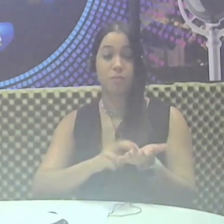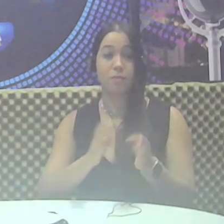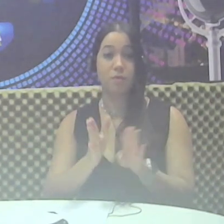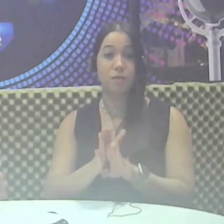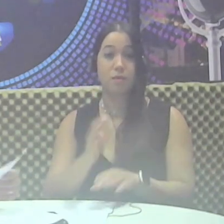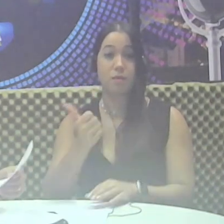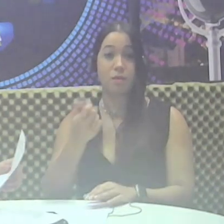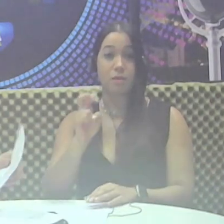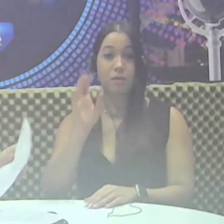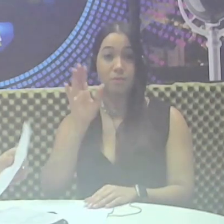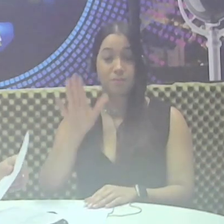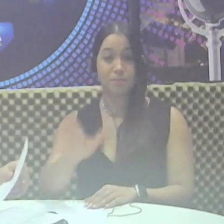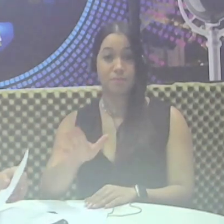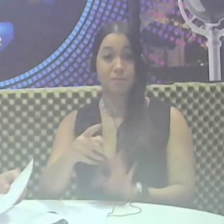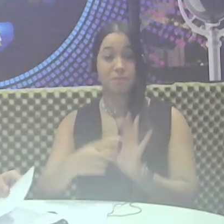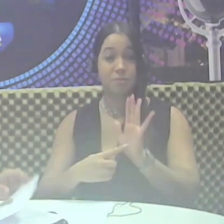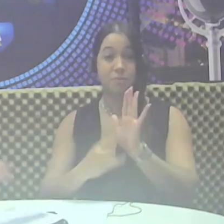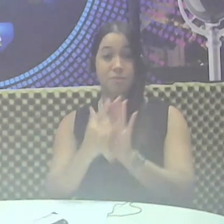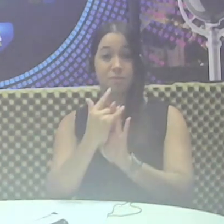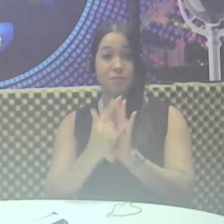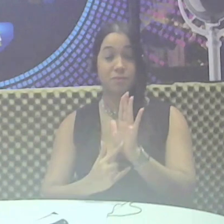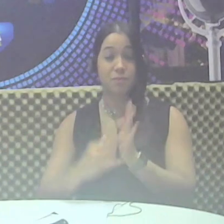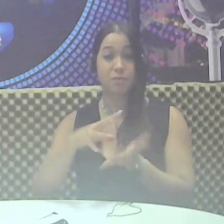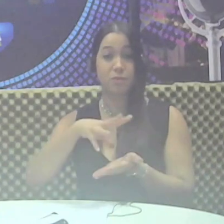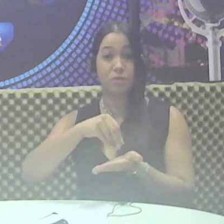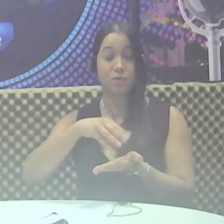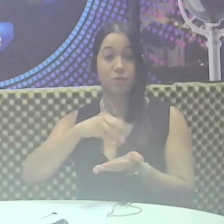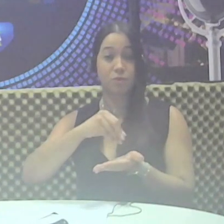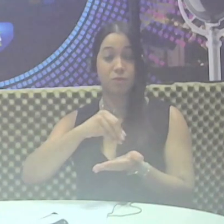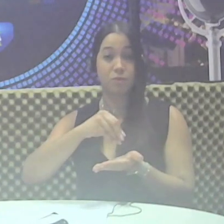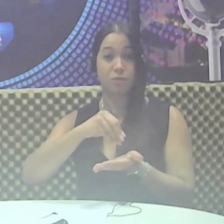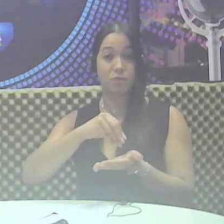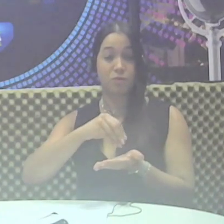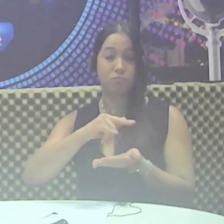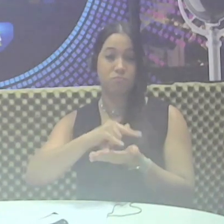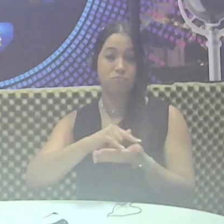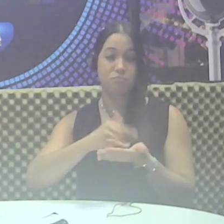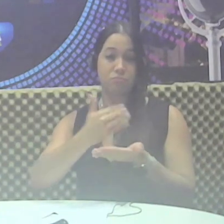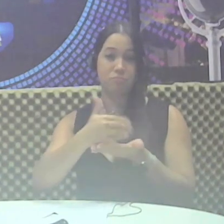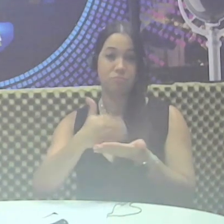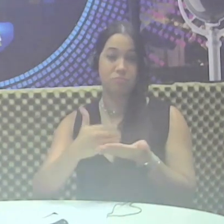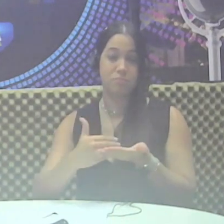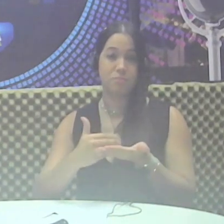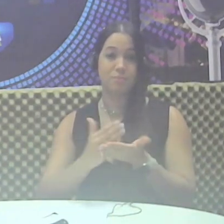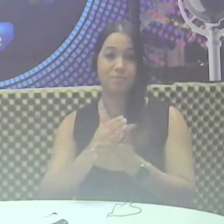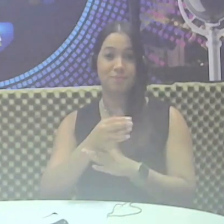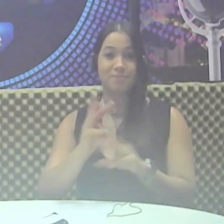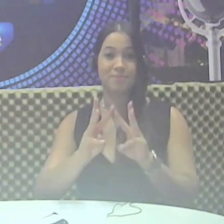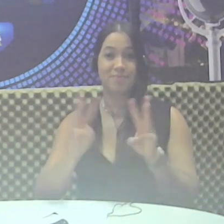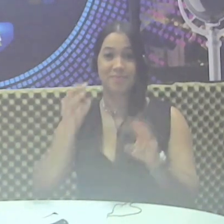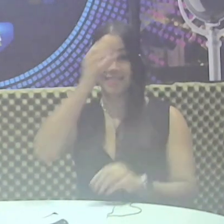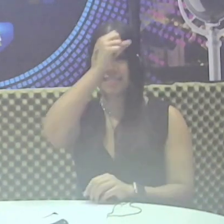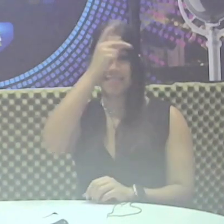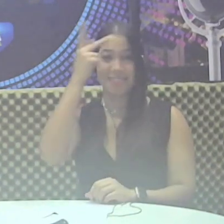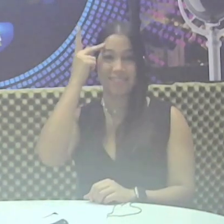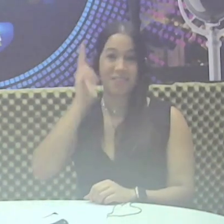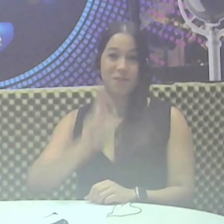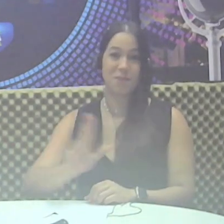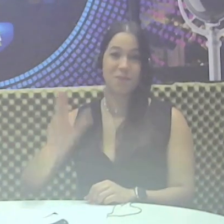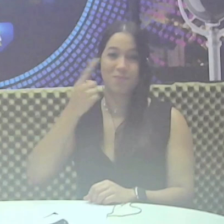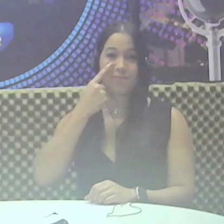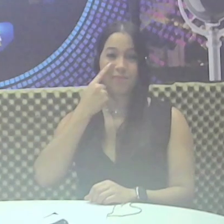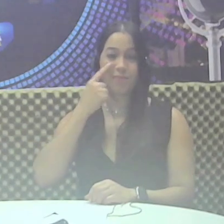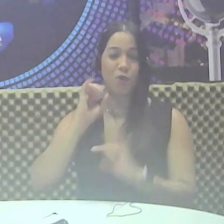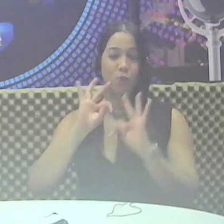da tarde, e apresentar cópia dos documentos exigidos na resolução. Acesse o portal da Prefeitura de Uberlândia e